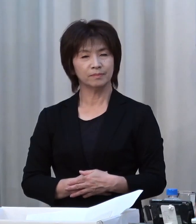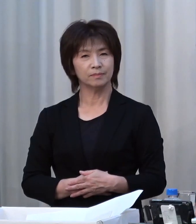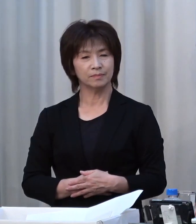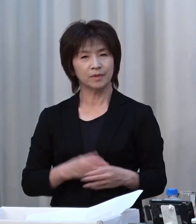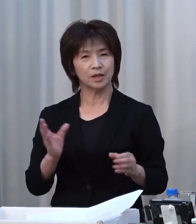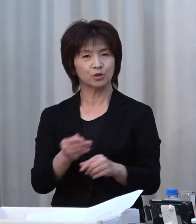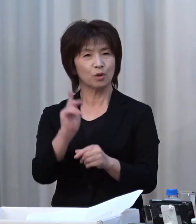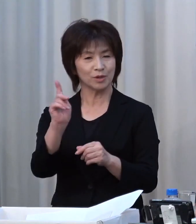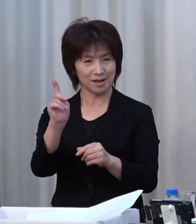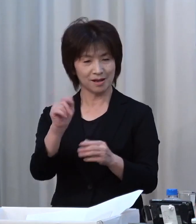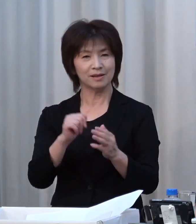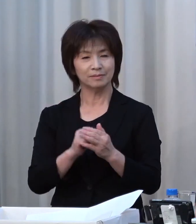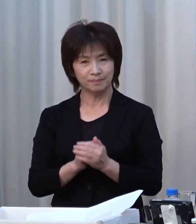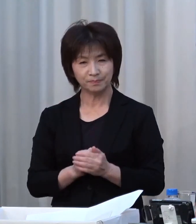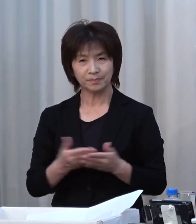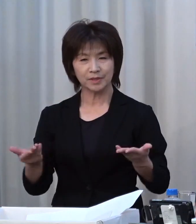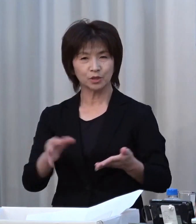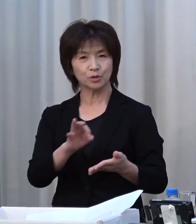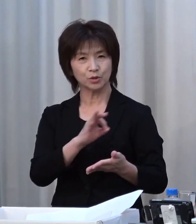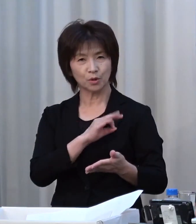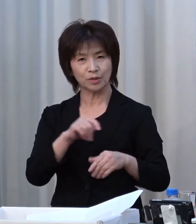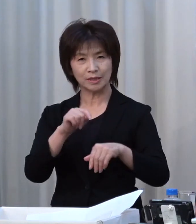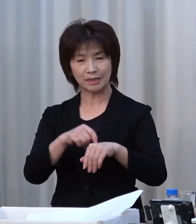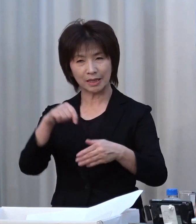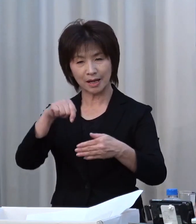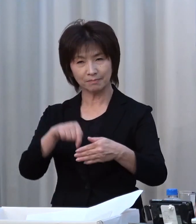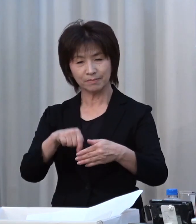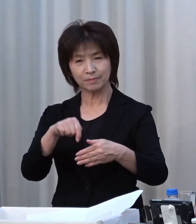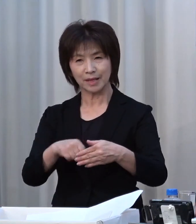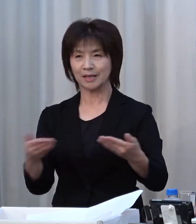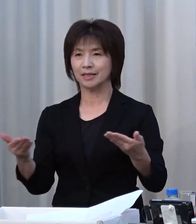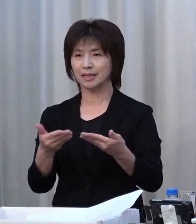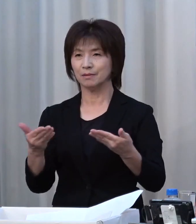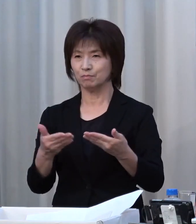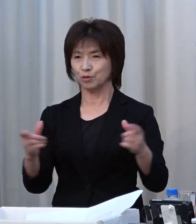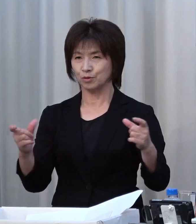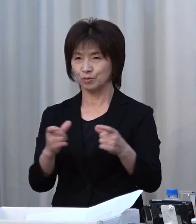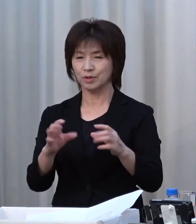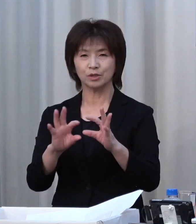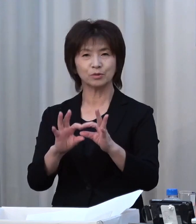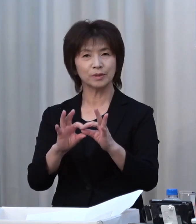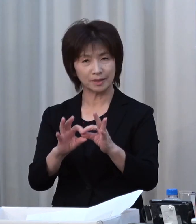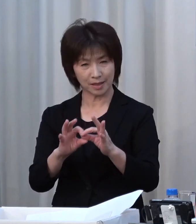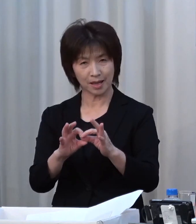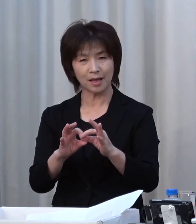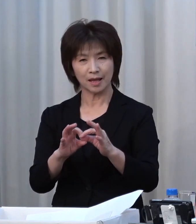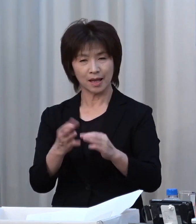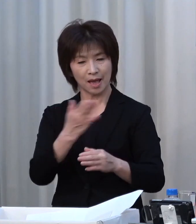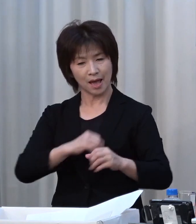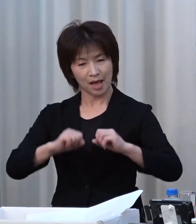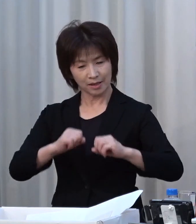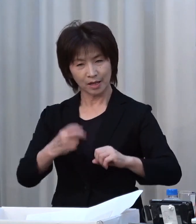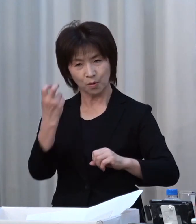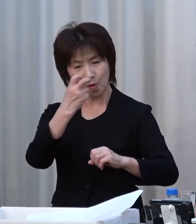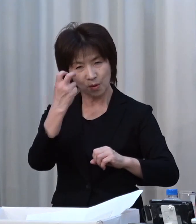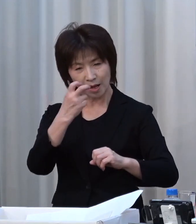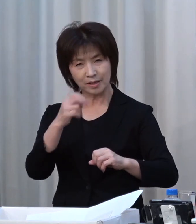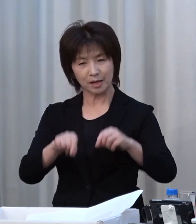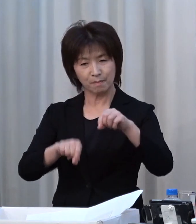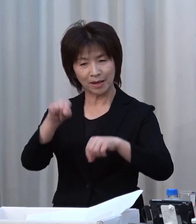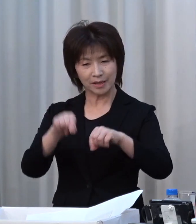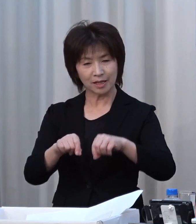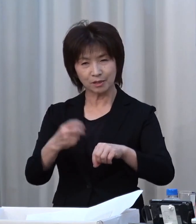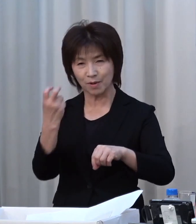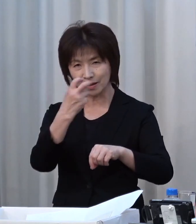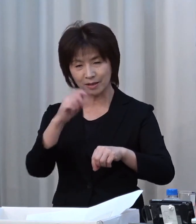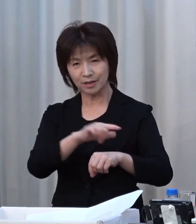その他でございます。職員 の時間外縮減、時間外勤務縮減につきましては、健康管理、まだのマネジメントを強化していくなど、さまざ